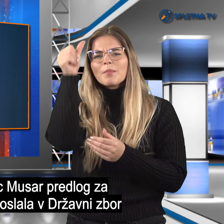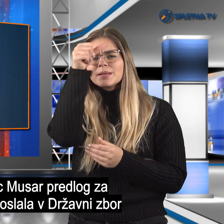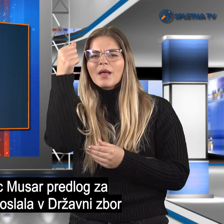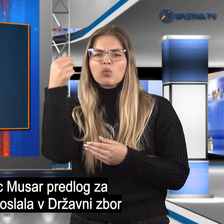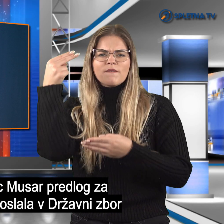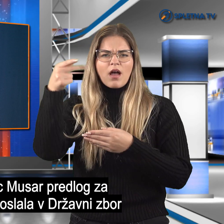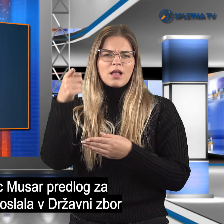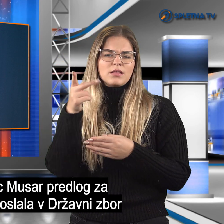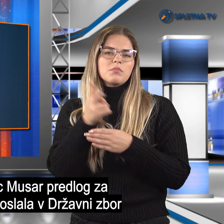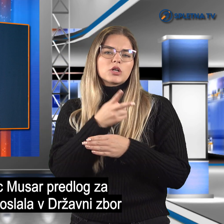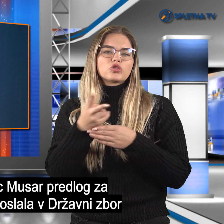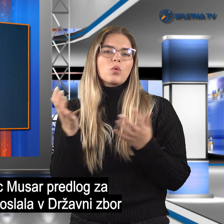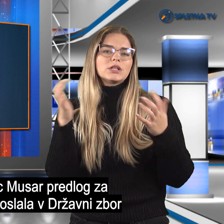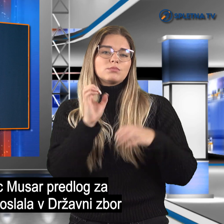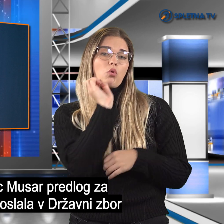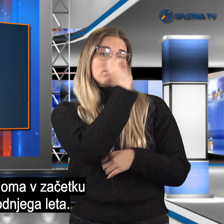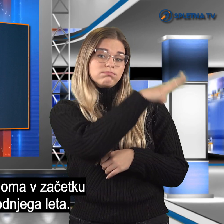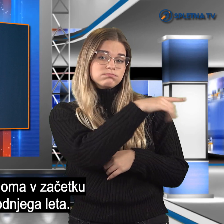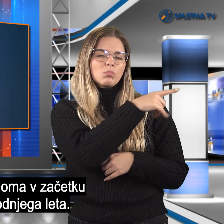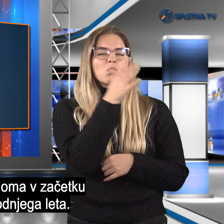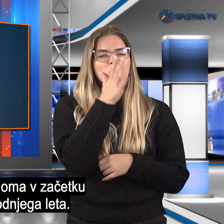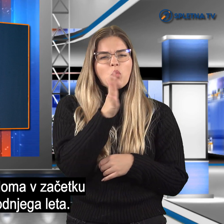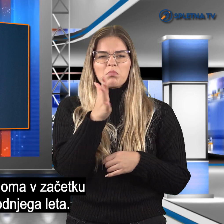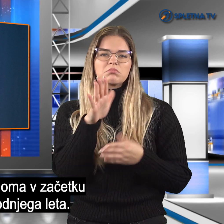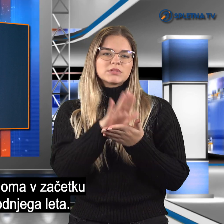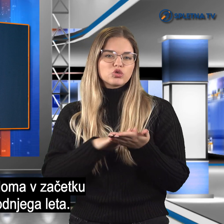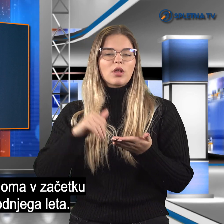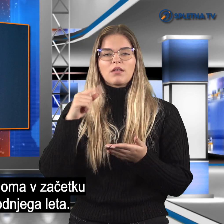zbor poslala predvidoma v začetku prihodnjega leta.